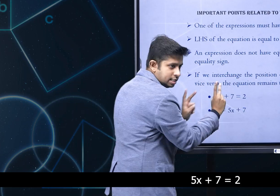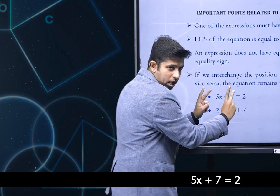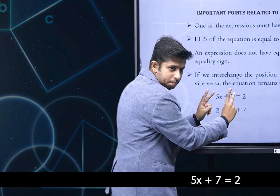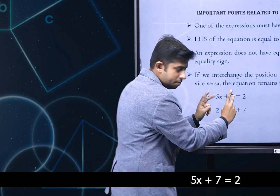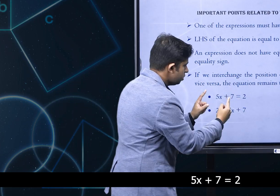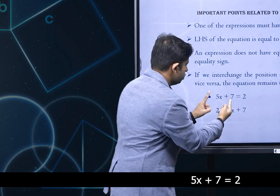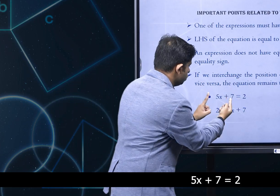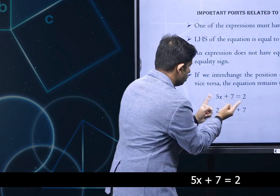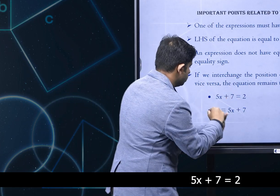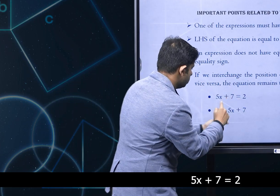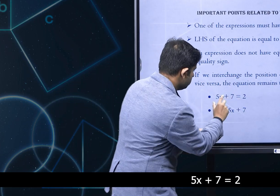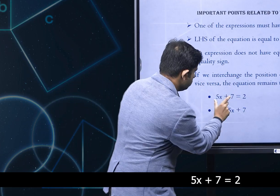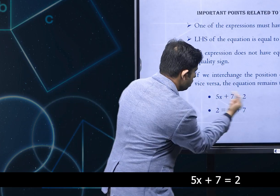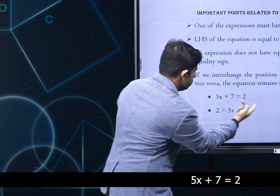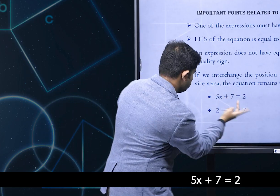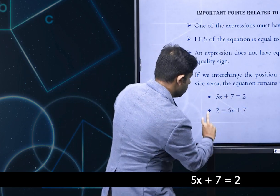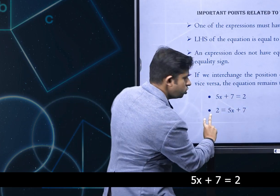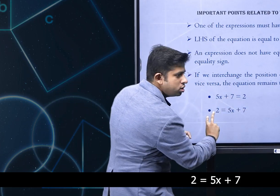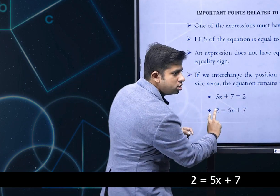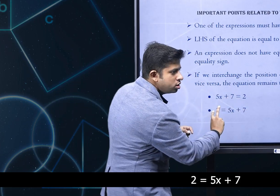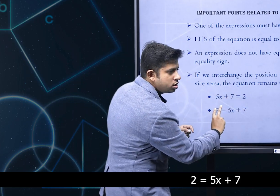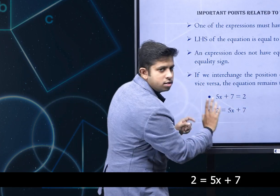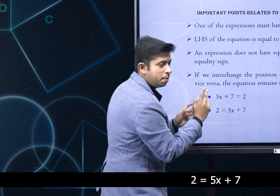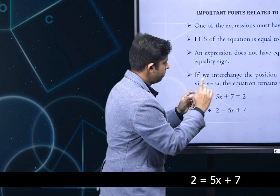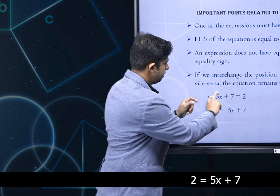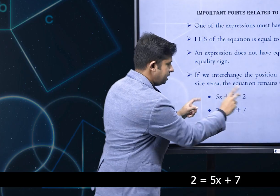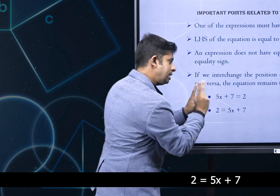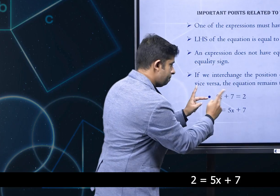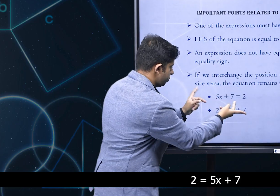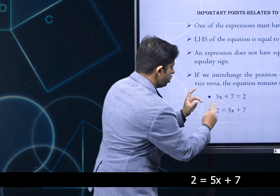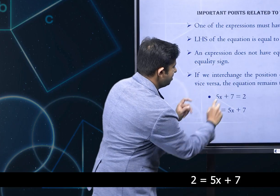5x plus 7 equals to 2, 2 equals to 5x plus 7.